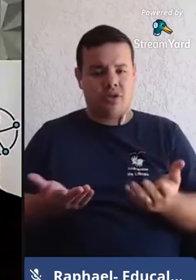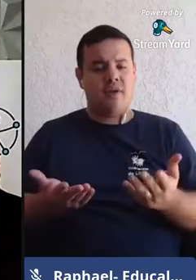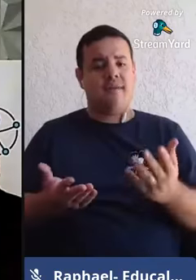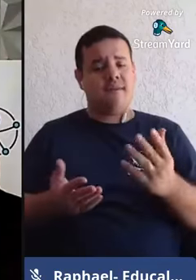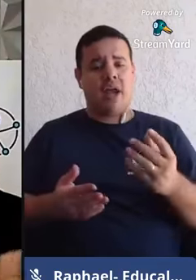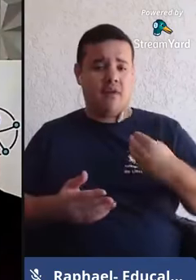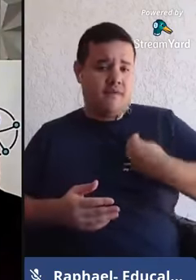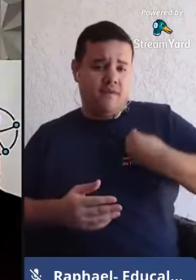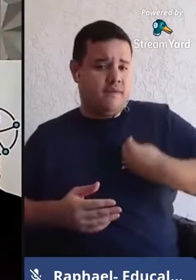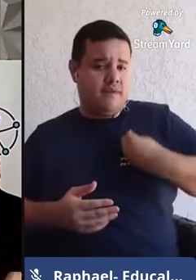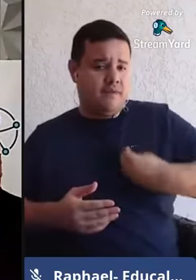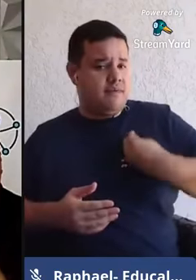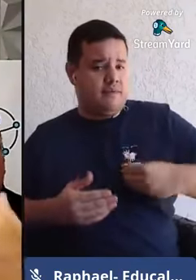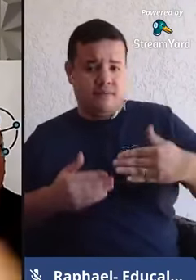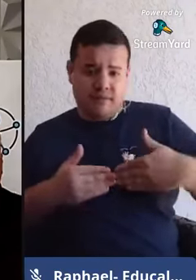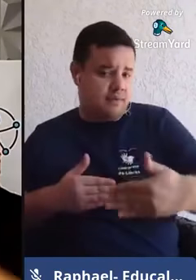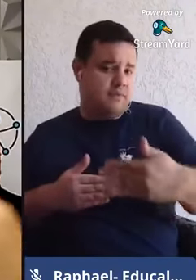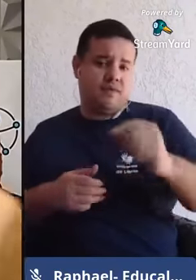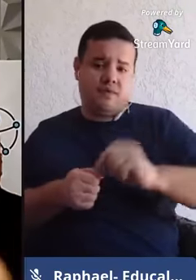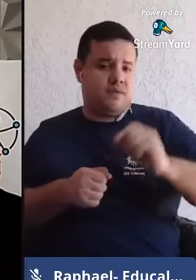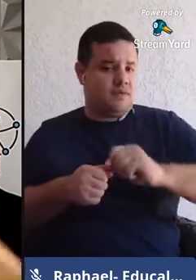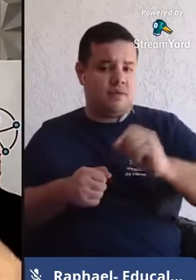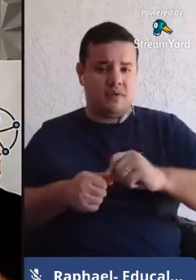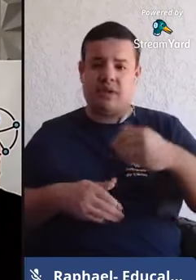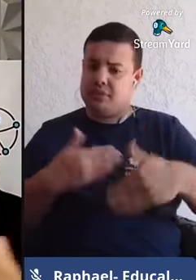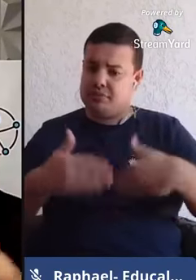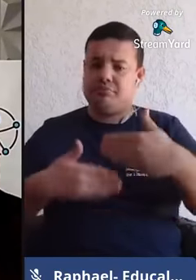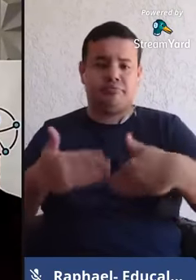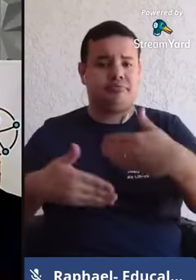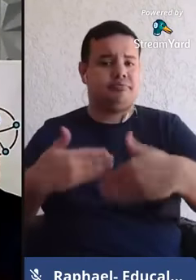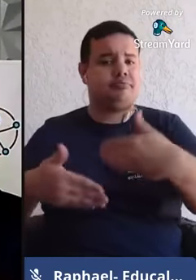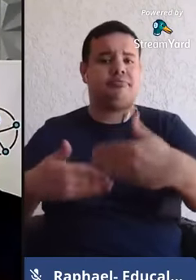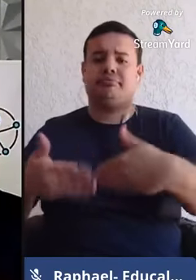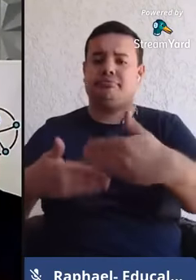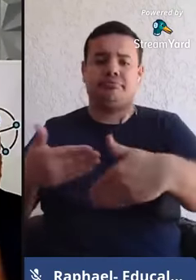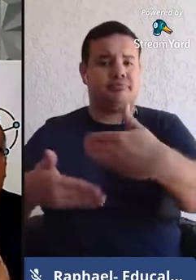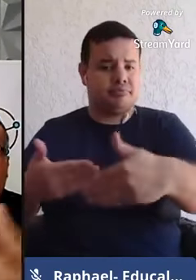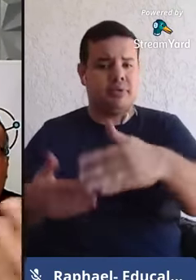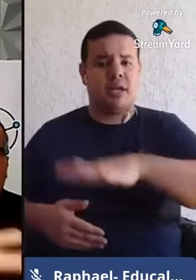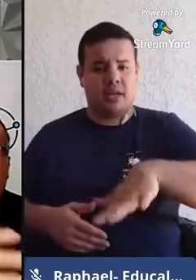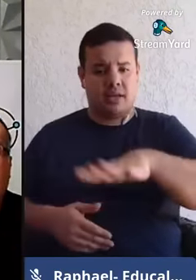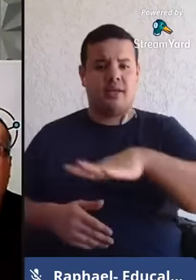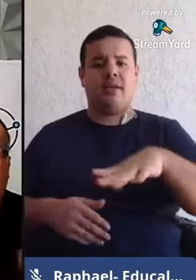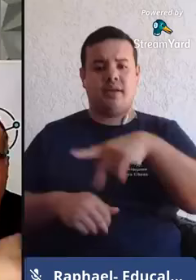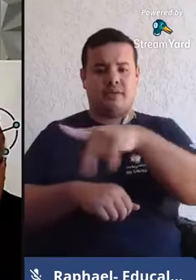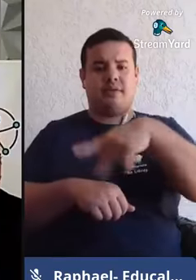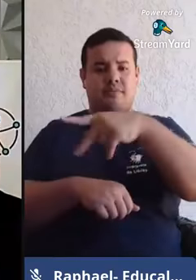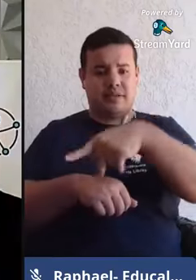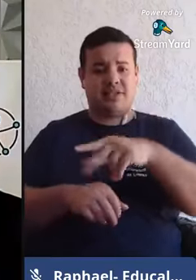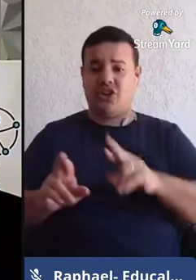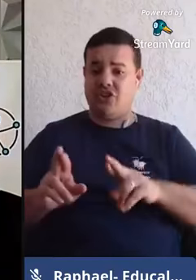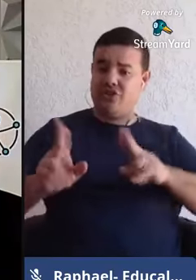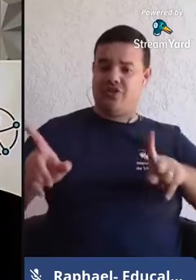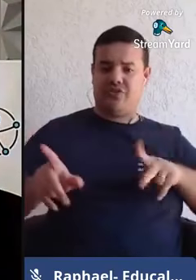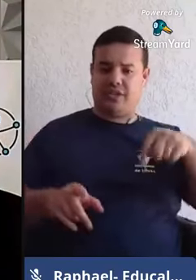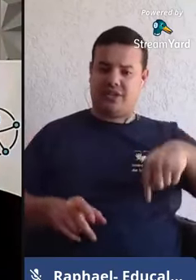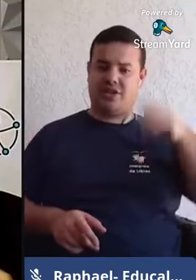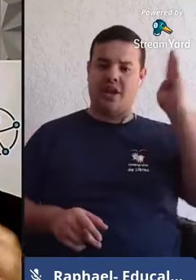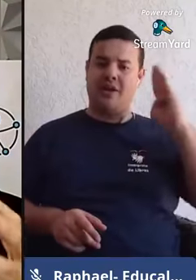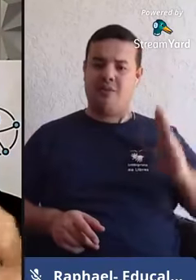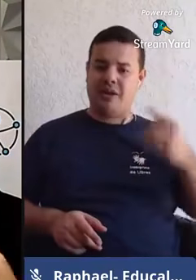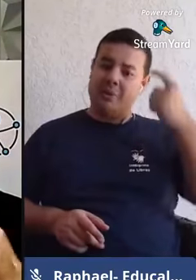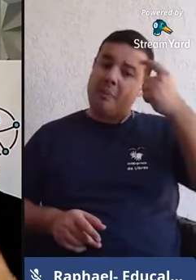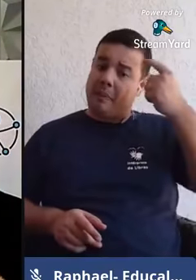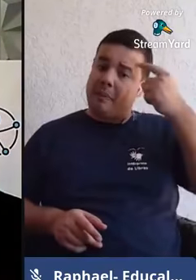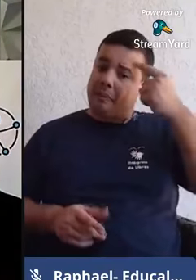isso que ela precisa, produzir. A roda vai girar, e é assim que esses países pensam, e diferente do Brasil, que pensa de uma forma assistencialista.